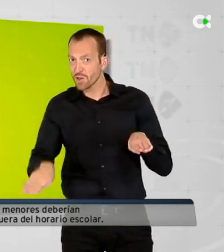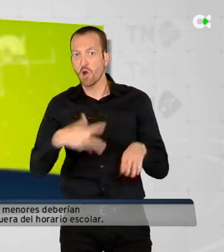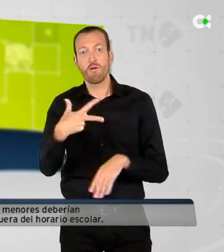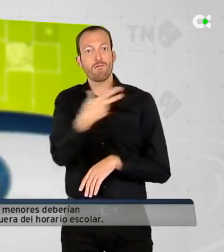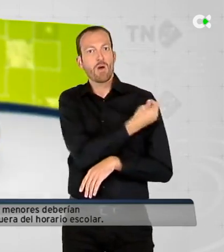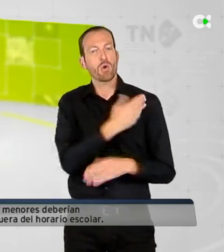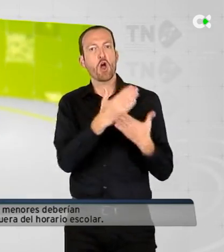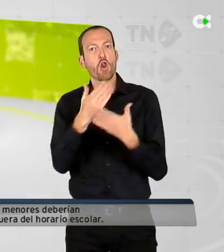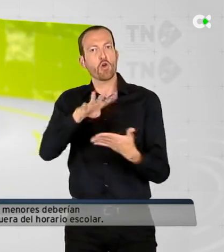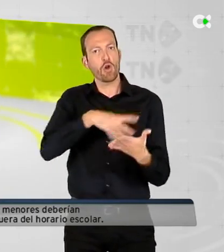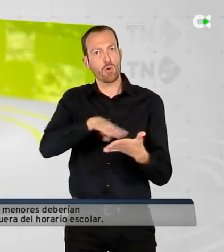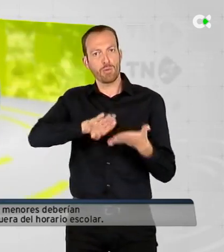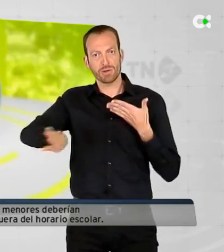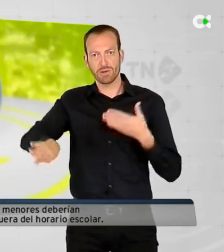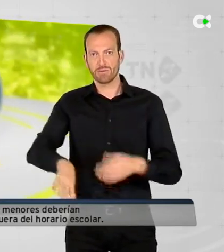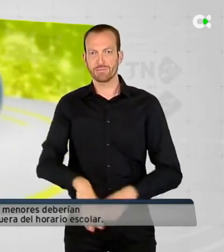fuera de horario escolar